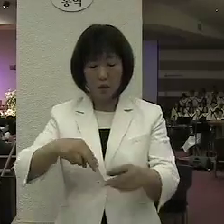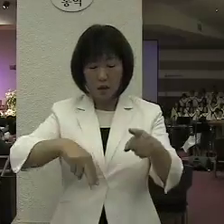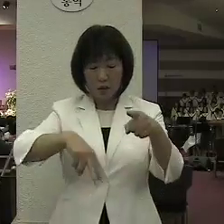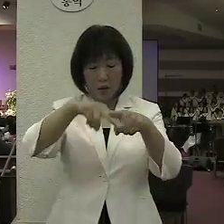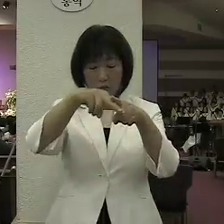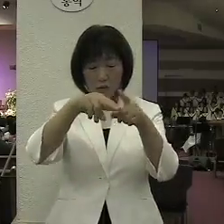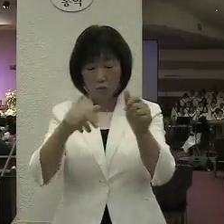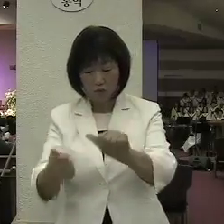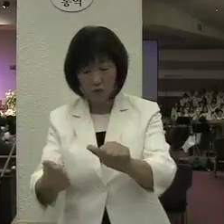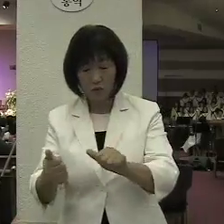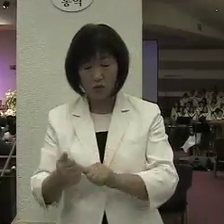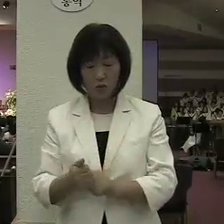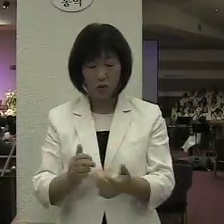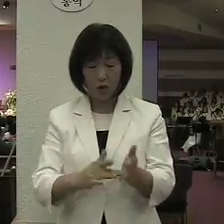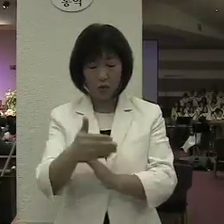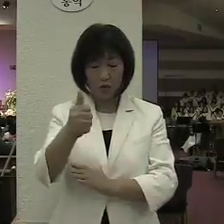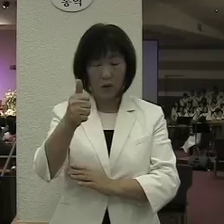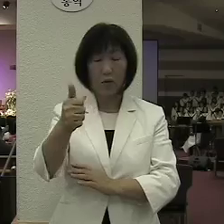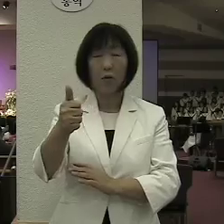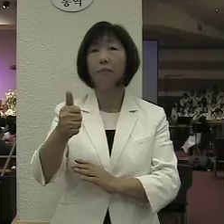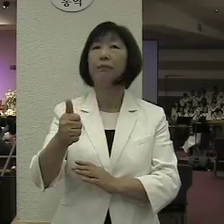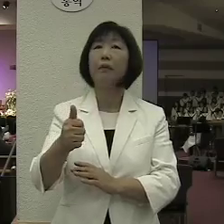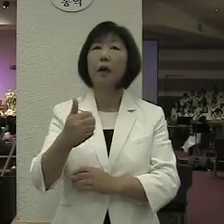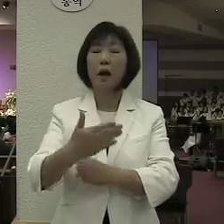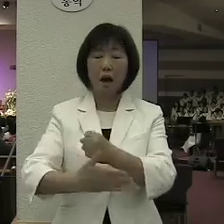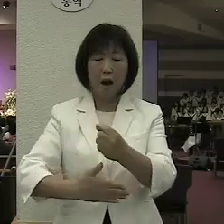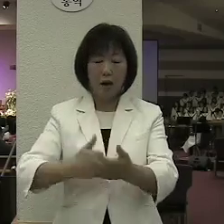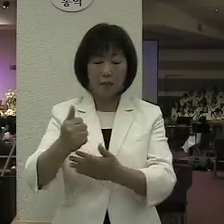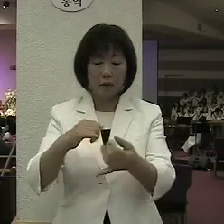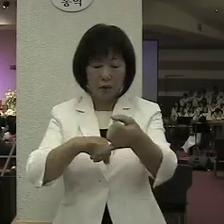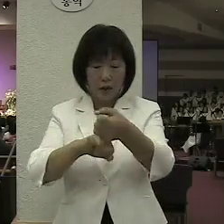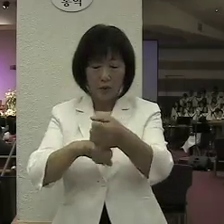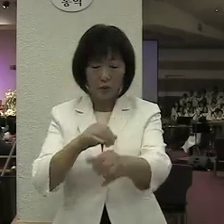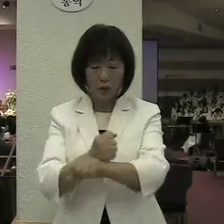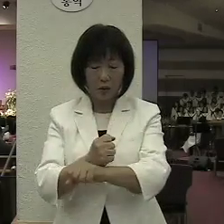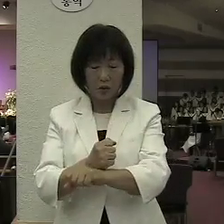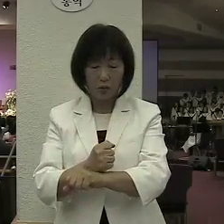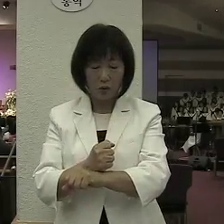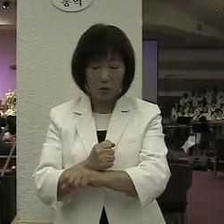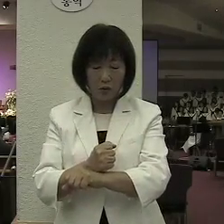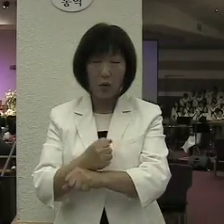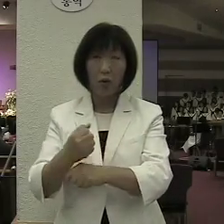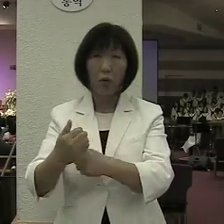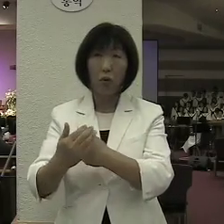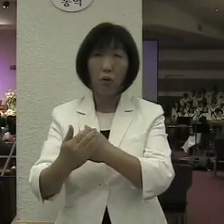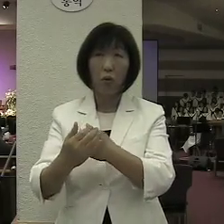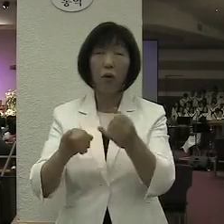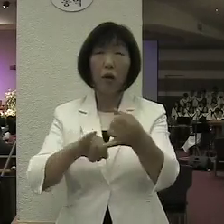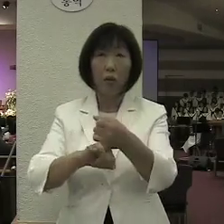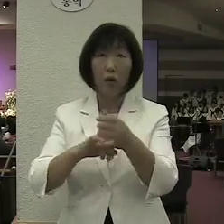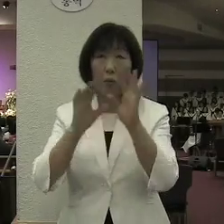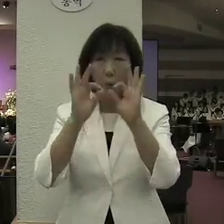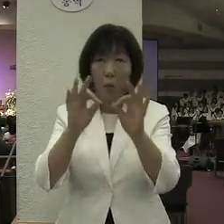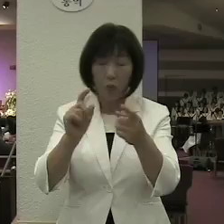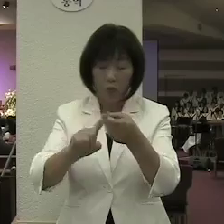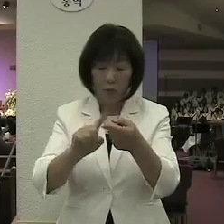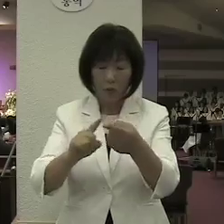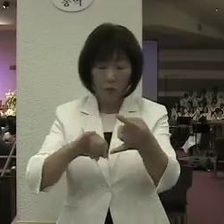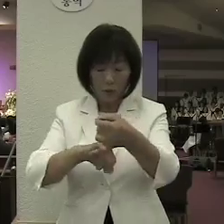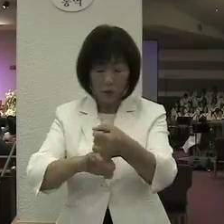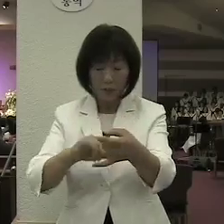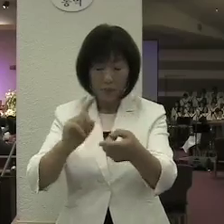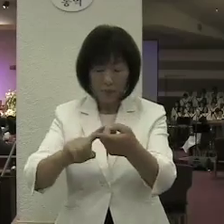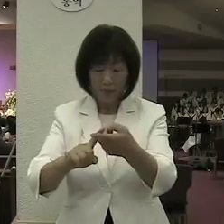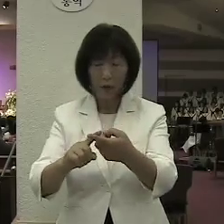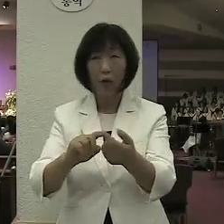주시는 메시지가 되는 것입니다. 여러분, 그리고 우리가 알고 있는 성경도 처음부터 끝까지 예수 그리스도의